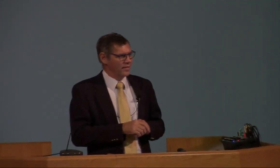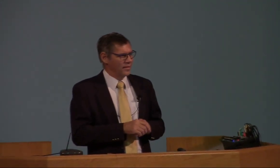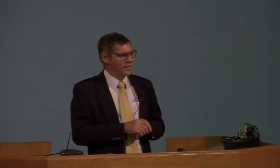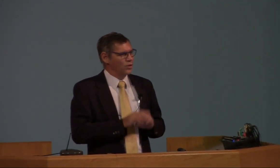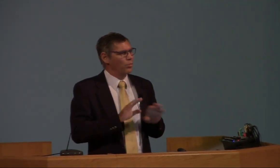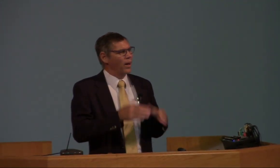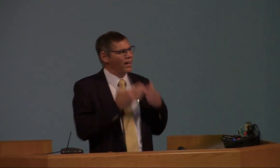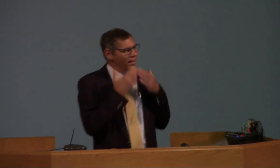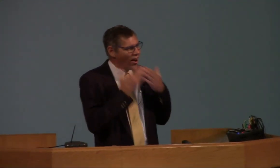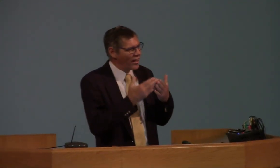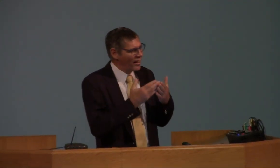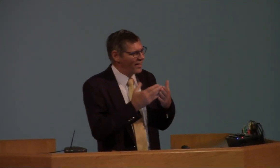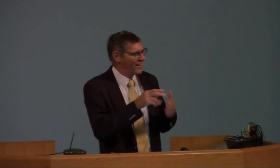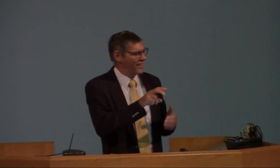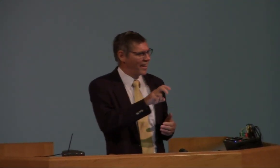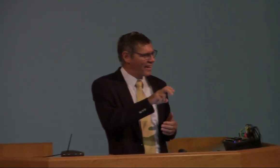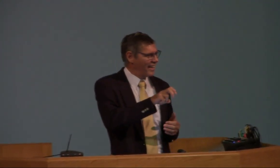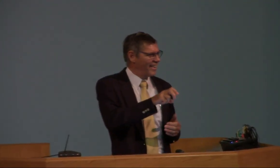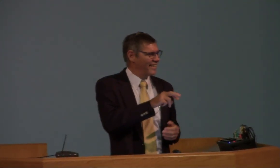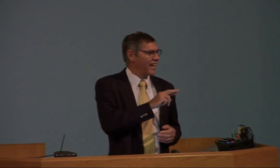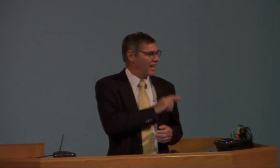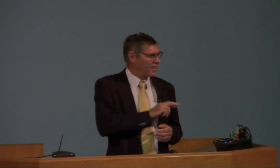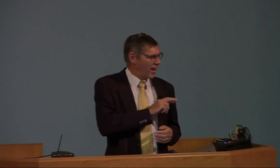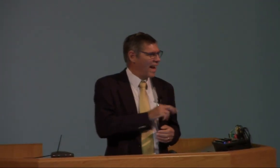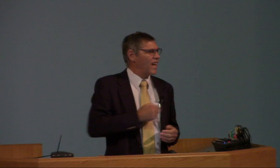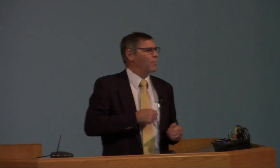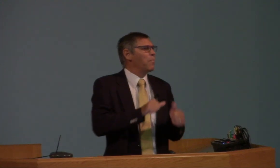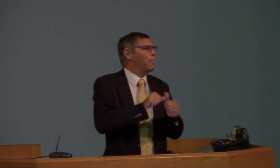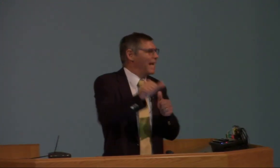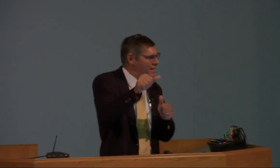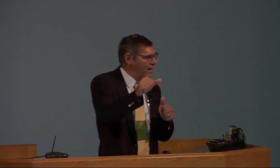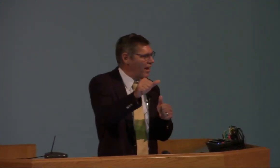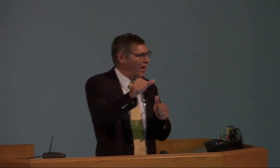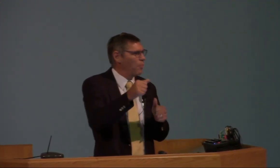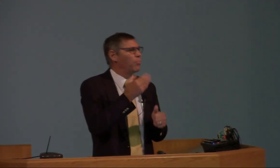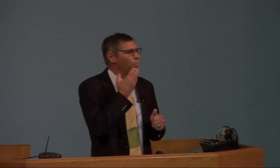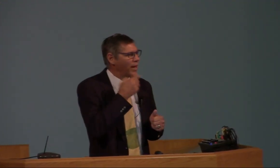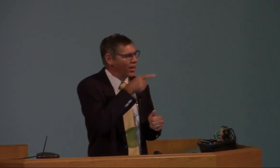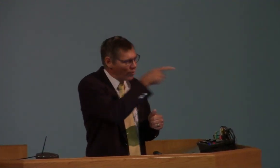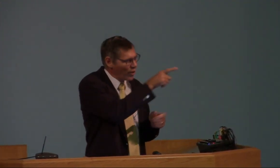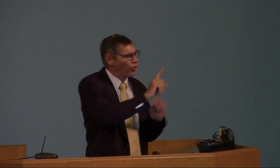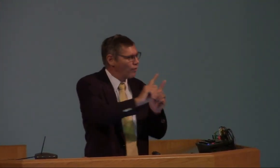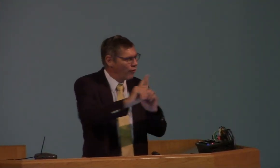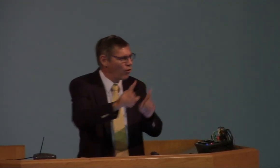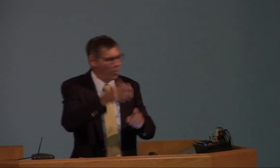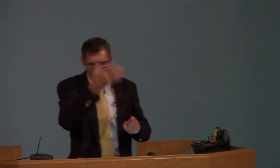So baie dankie Dirkie en Rita. Ek het my beste probeer om vir jou te volg, maar ek weet